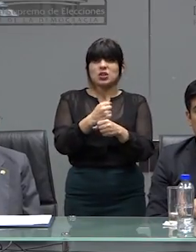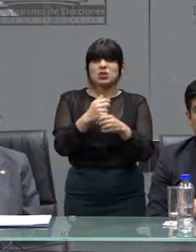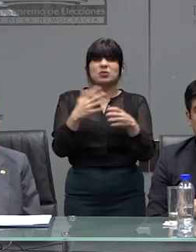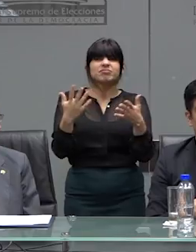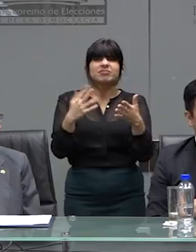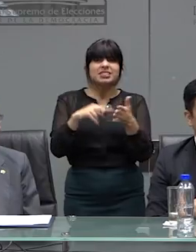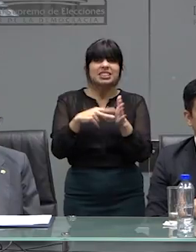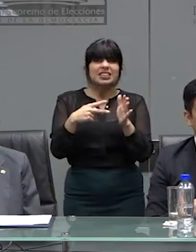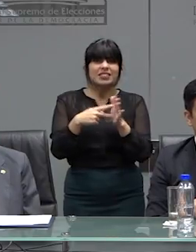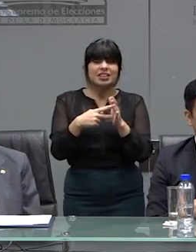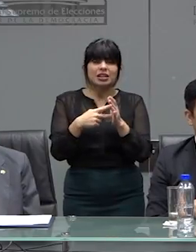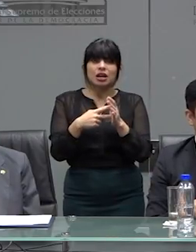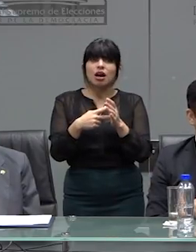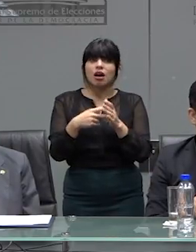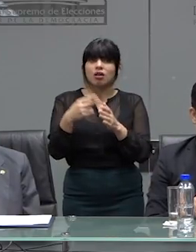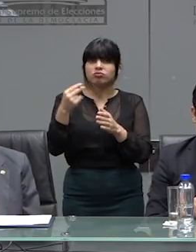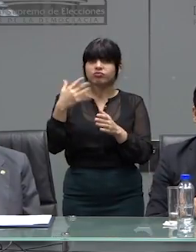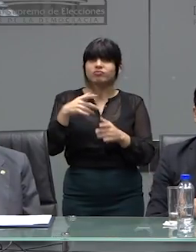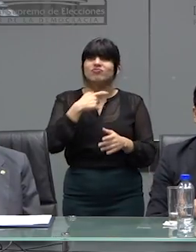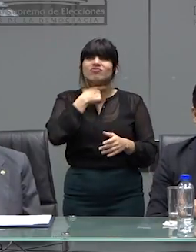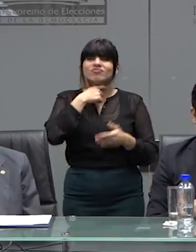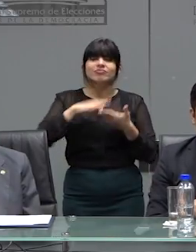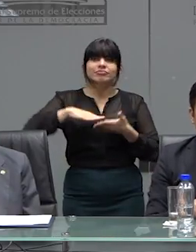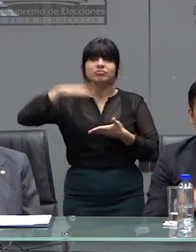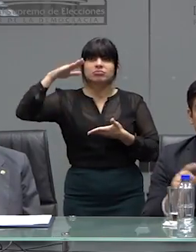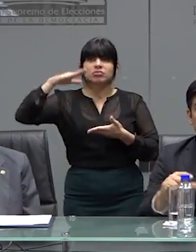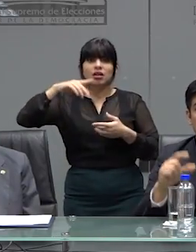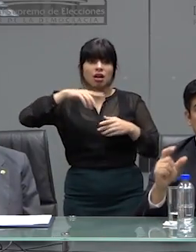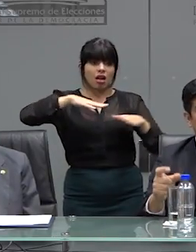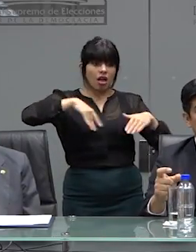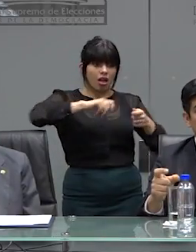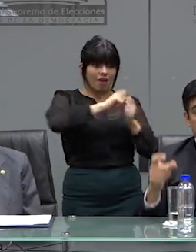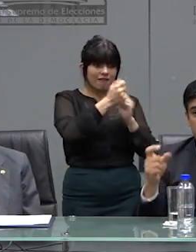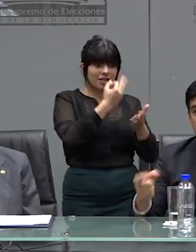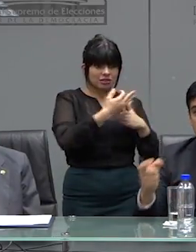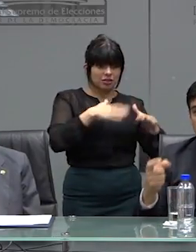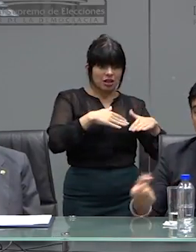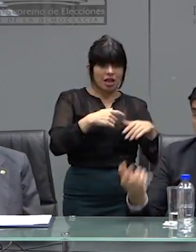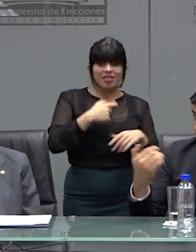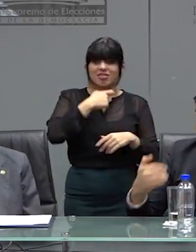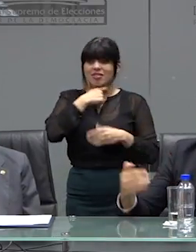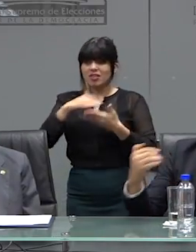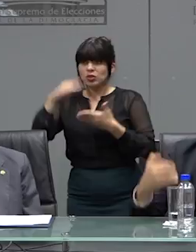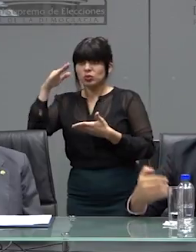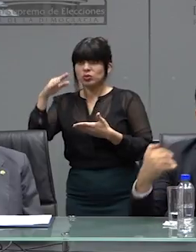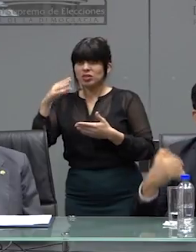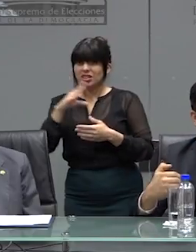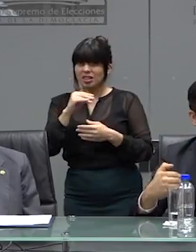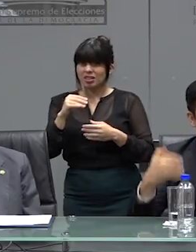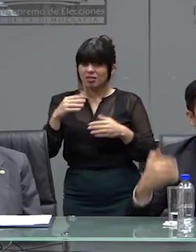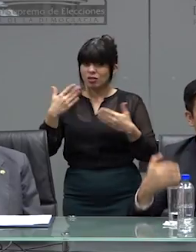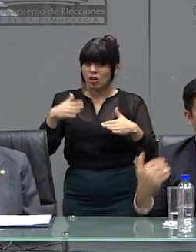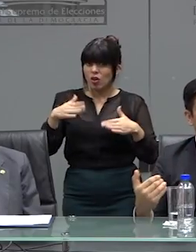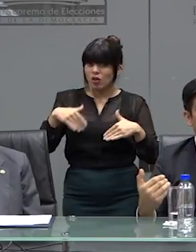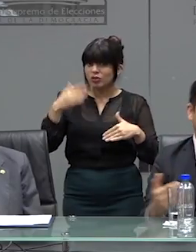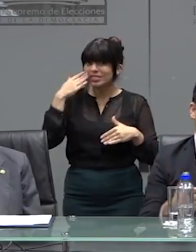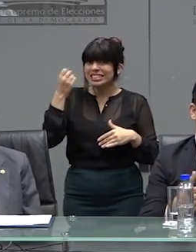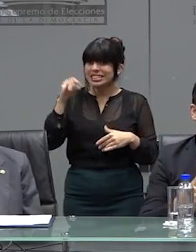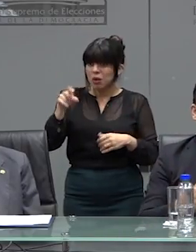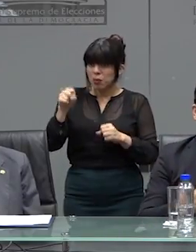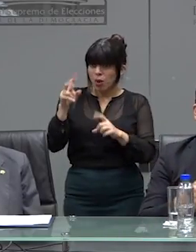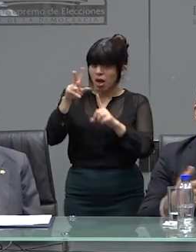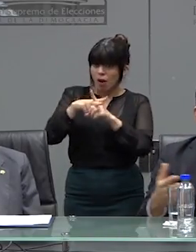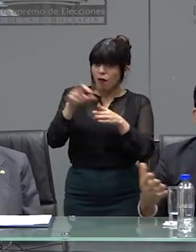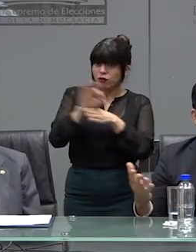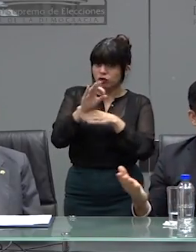significaría un gran incremento del déficit sin tener reforma, sin la garantía de que este año pueda entrar a funcionar de manera oportuna, es